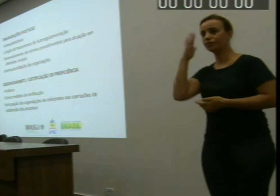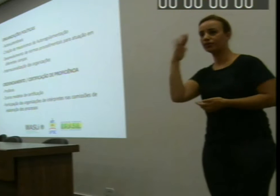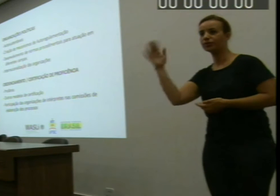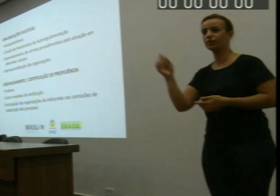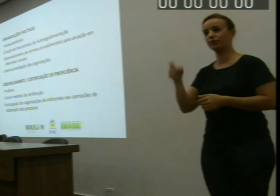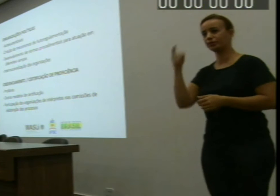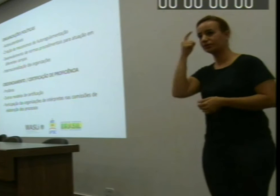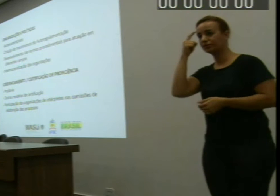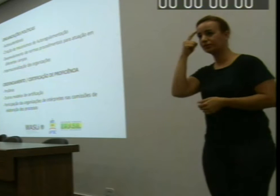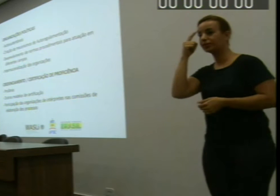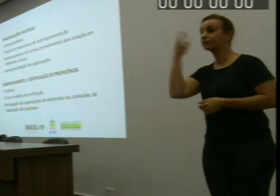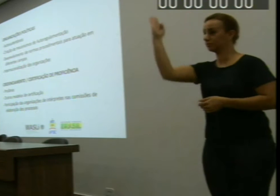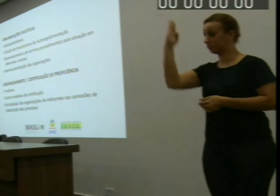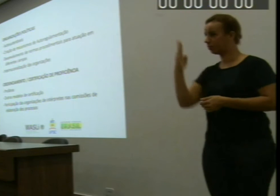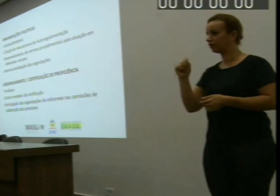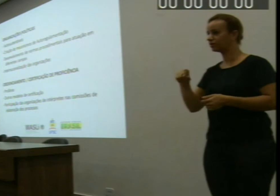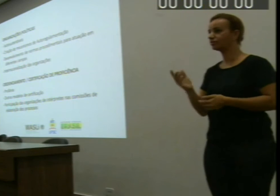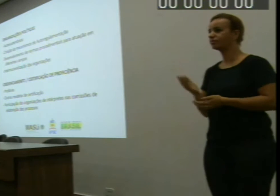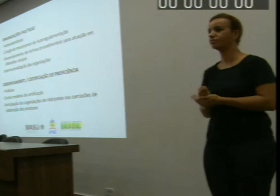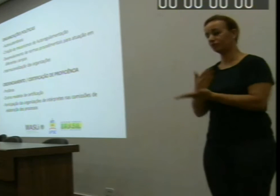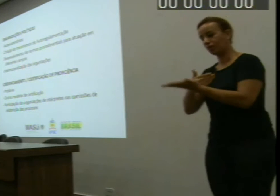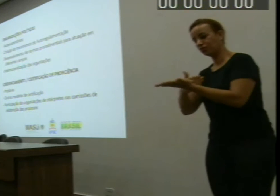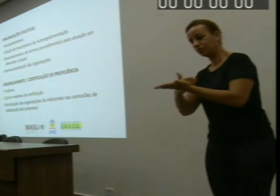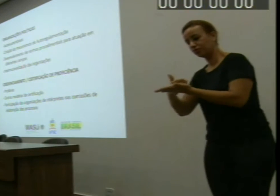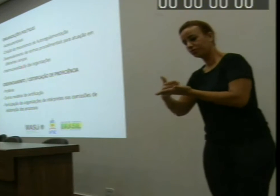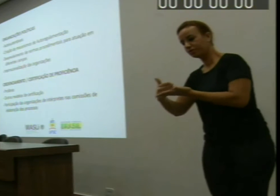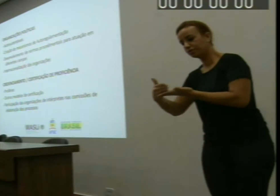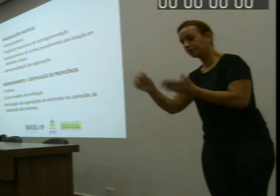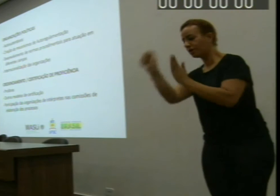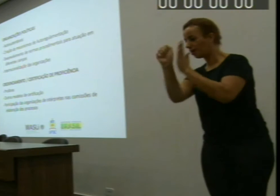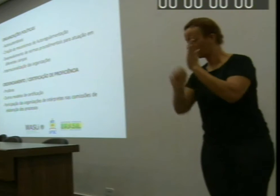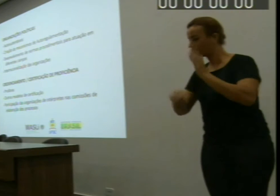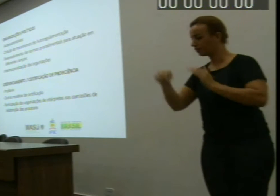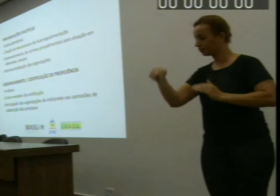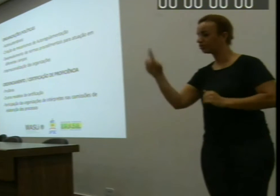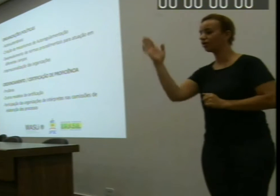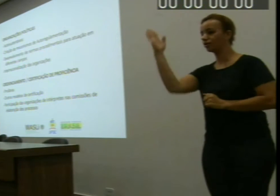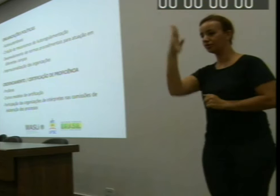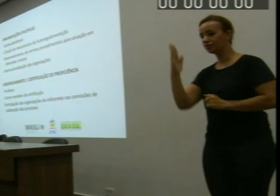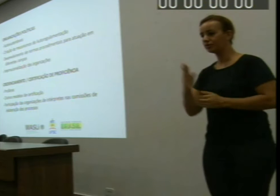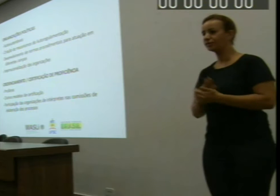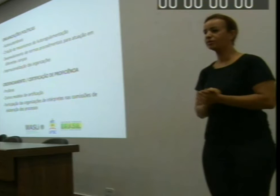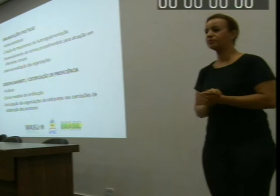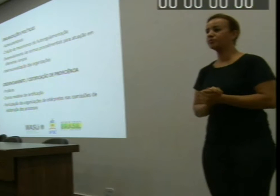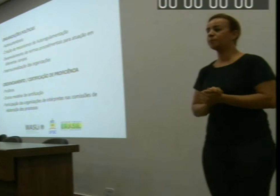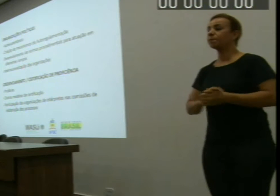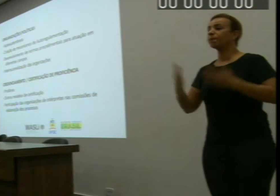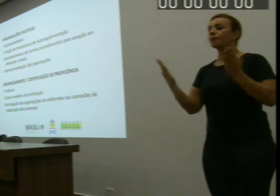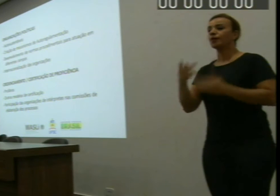estão sendo criadas no Brasil né estão iniciando atividades no Brasil hoje já se fala por exemplo de interpretação